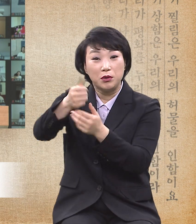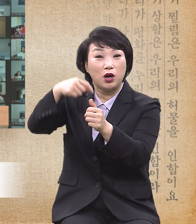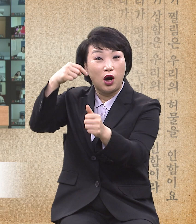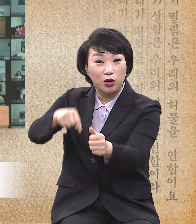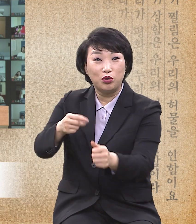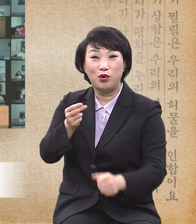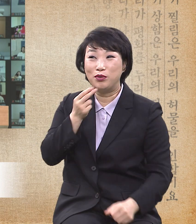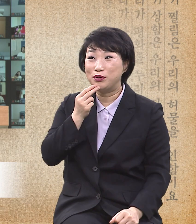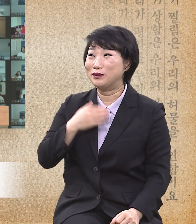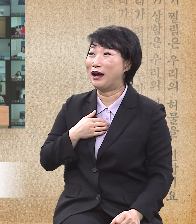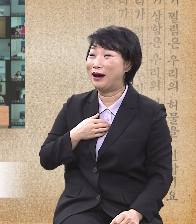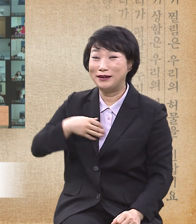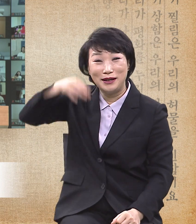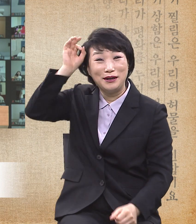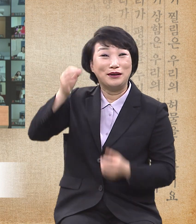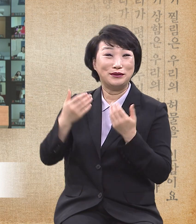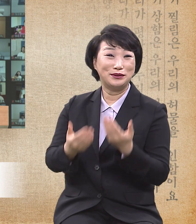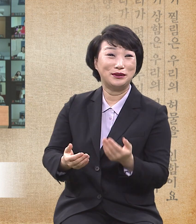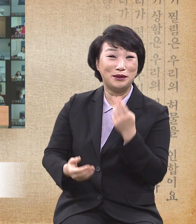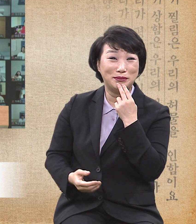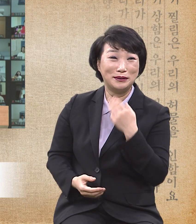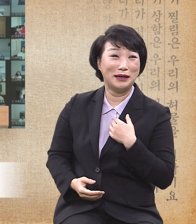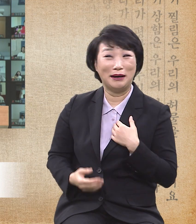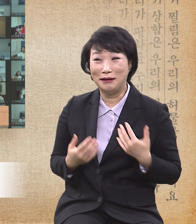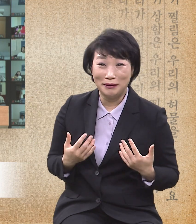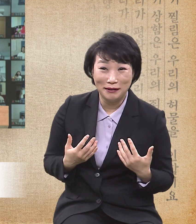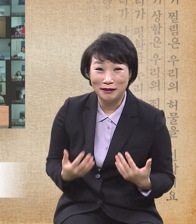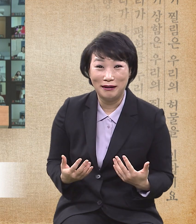않아. 생각나게도 아니야.